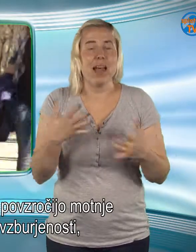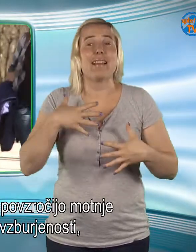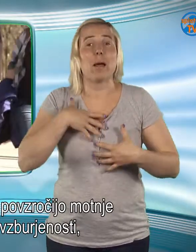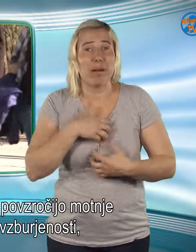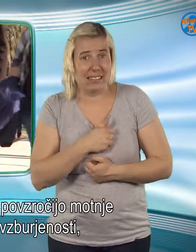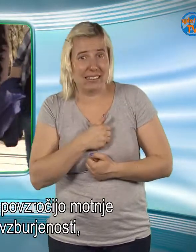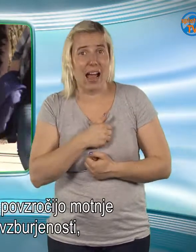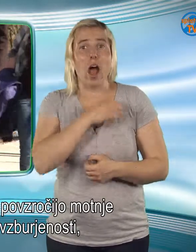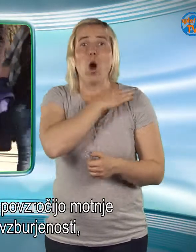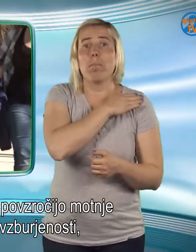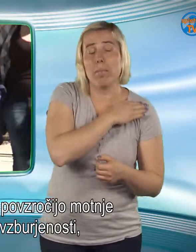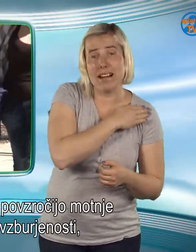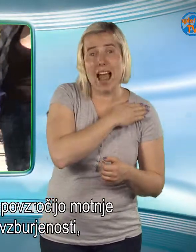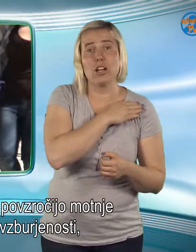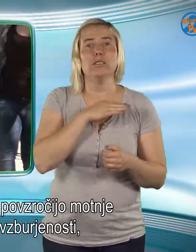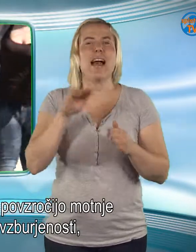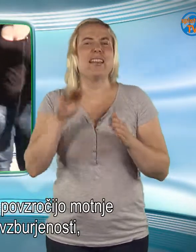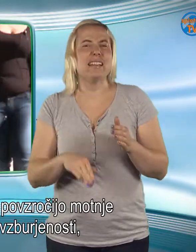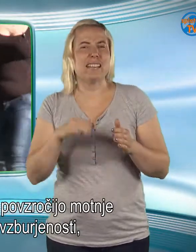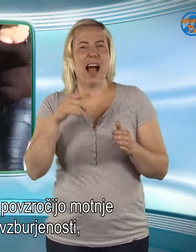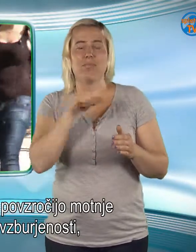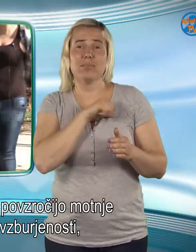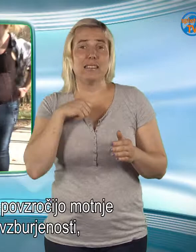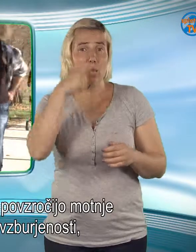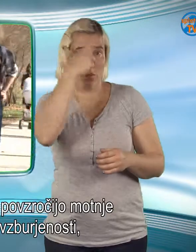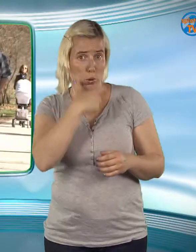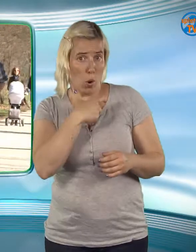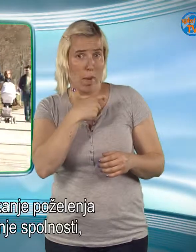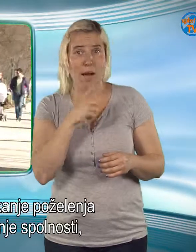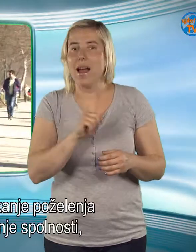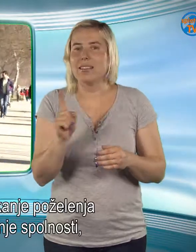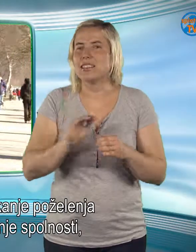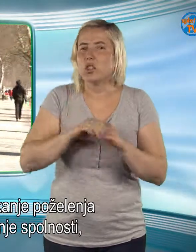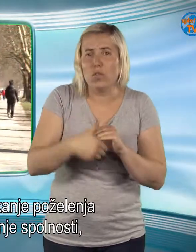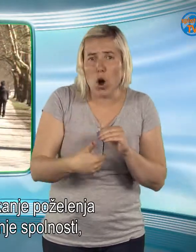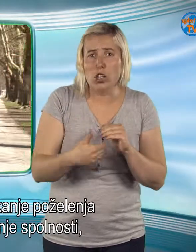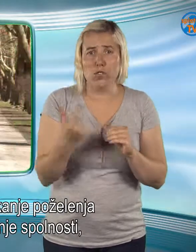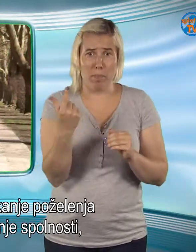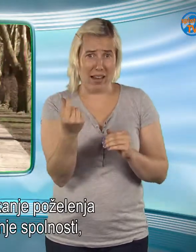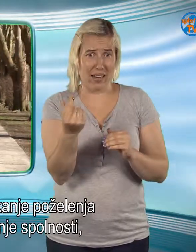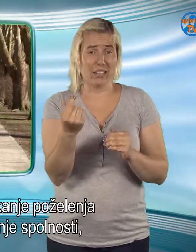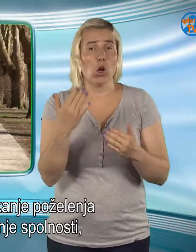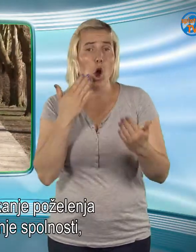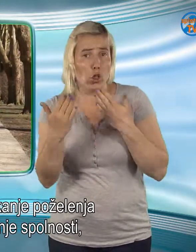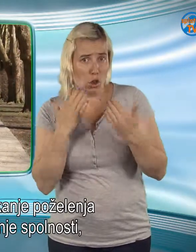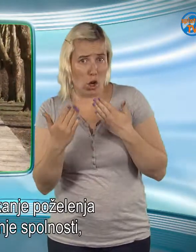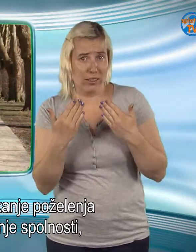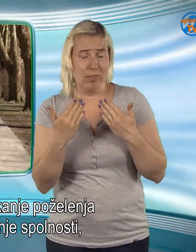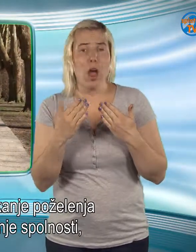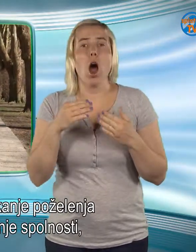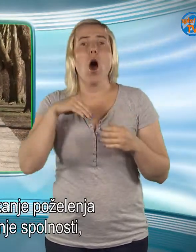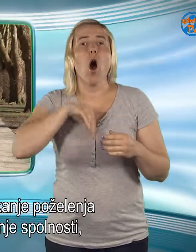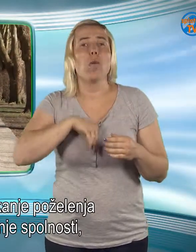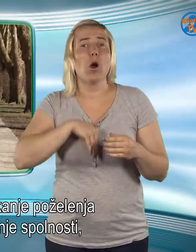pomanjkanje poželenja in odklanjanje spolnosti in motnje orgazma kot najpogostejše spolne disfunkcije.